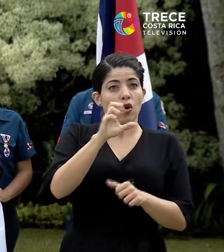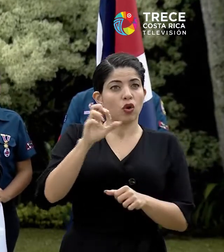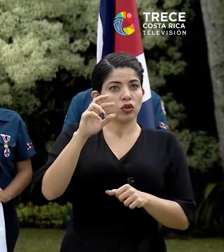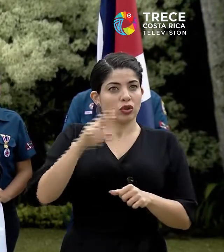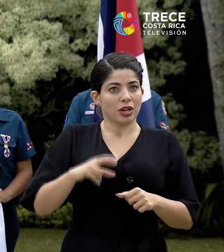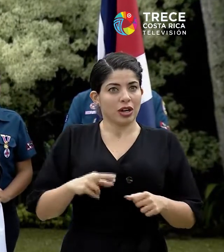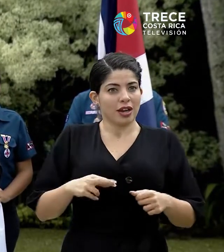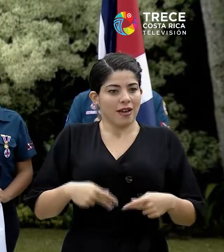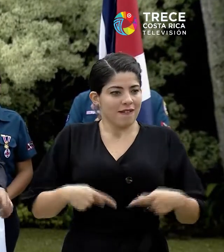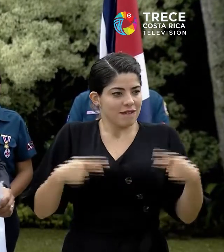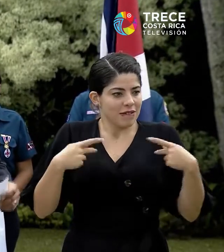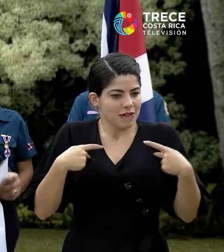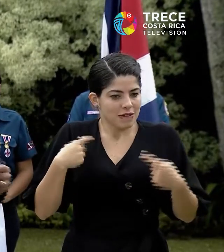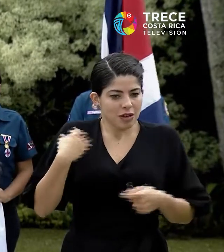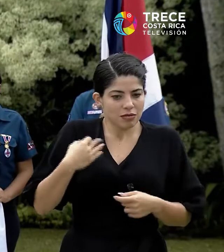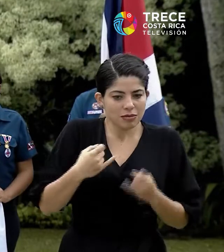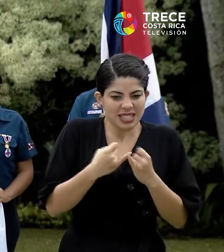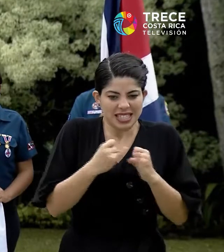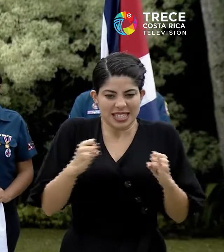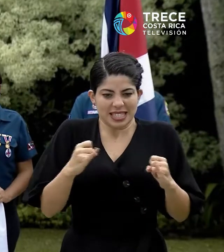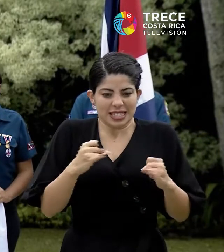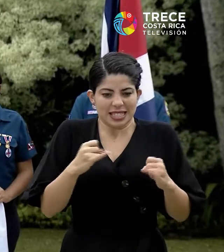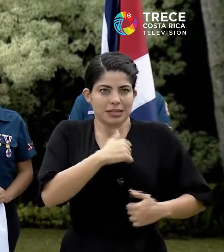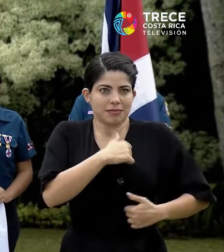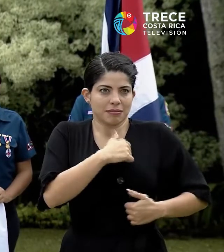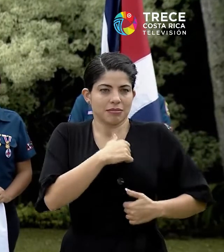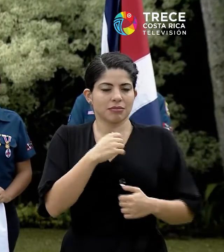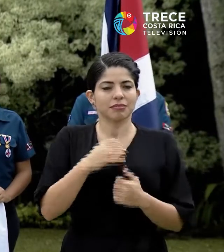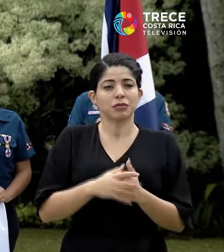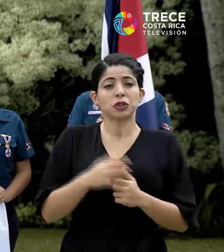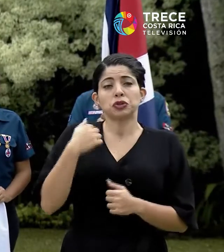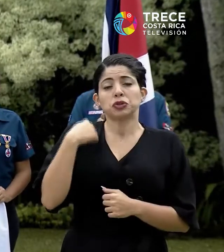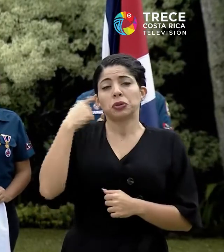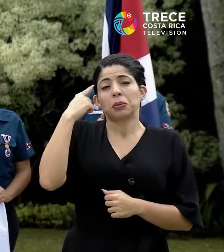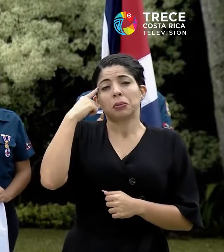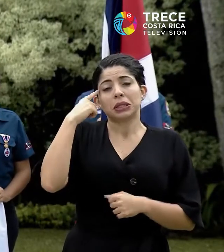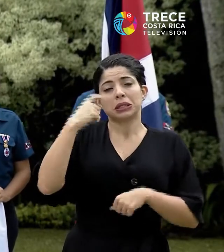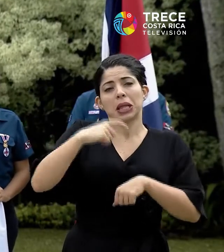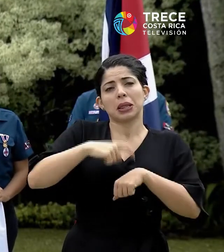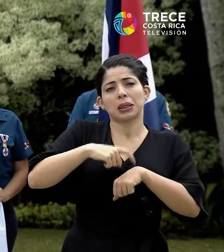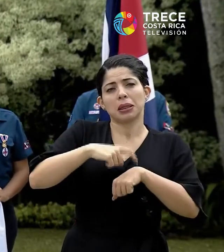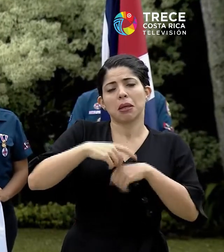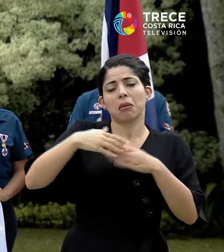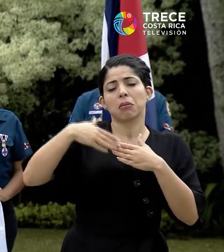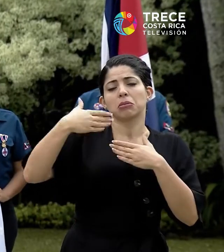fuerzas armadas. Yo pensé que con el paso del tiempo